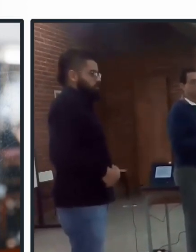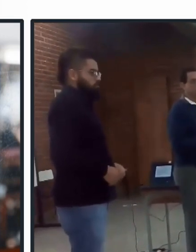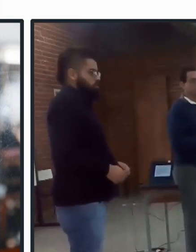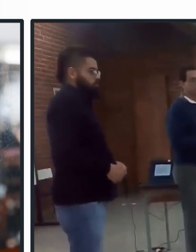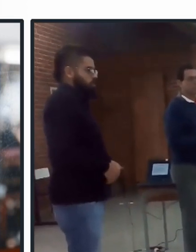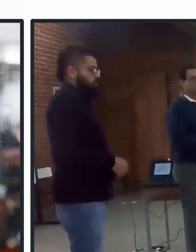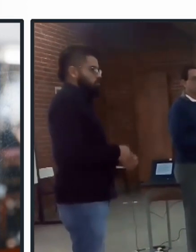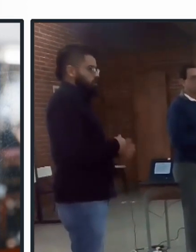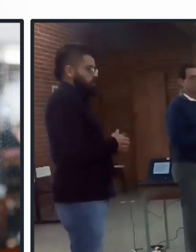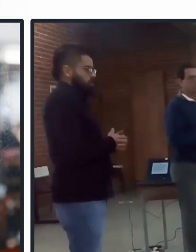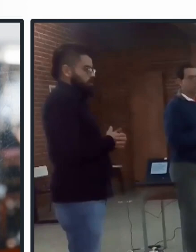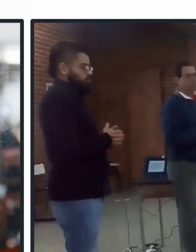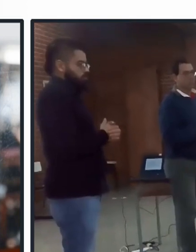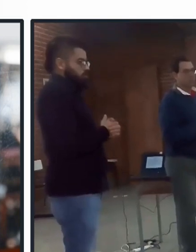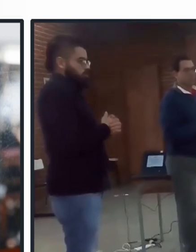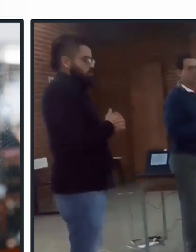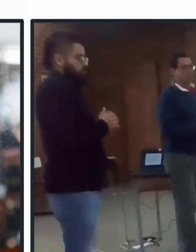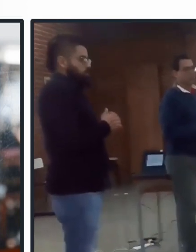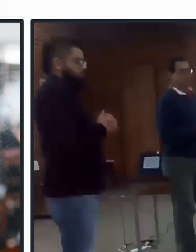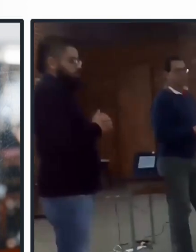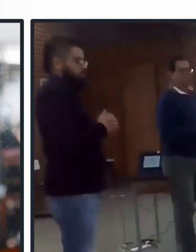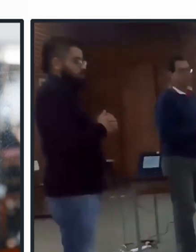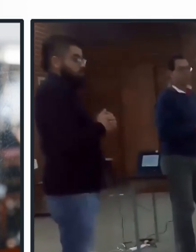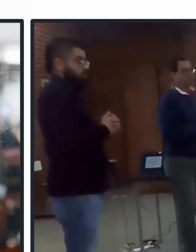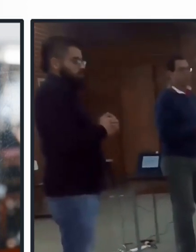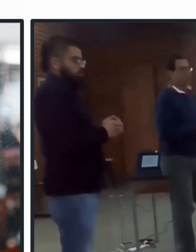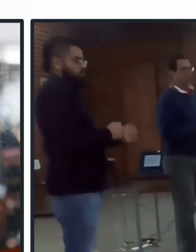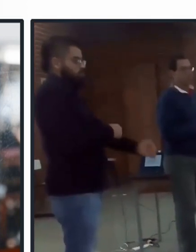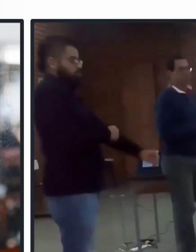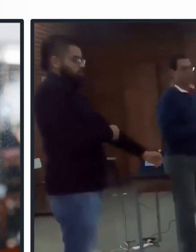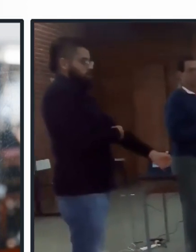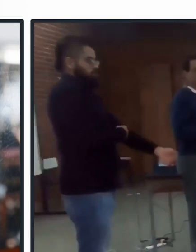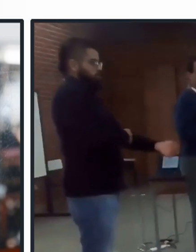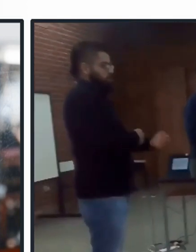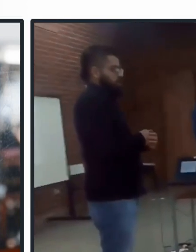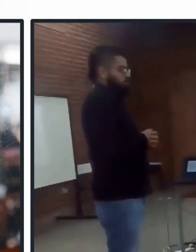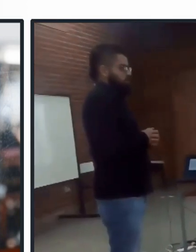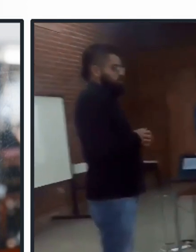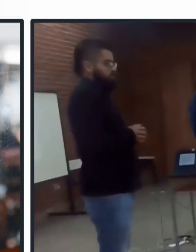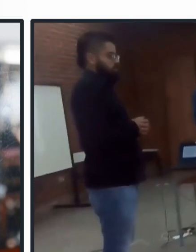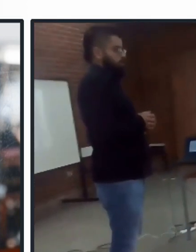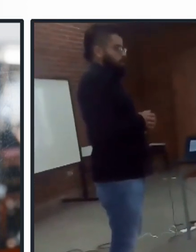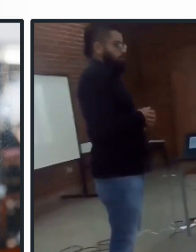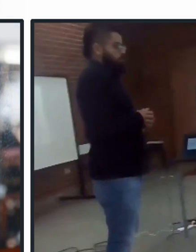intérprete. Sí. A la vez de lo que se está proyectando. Claro.